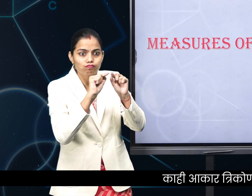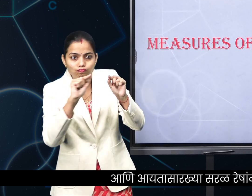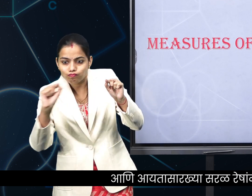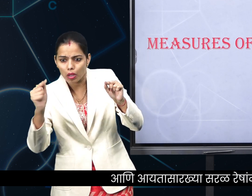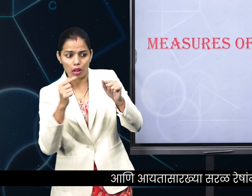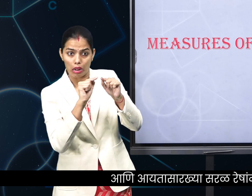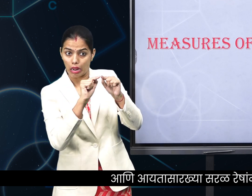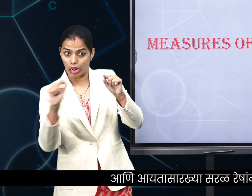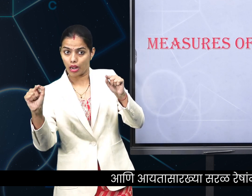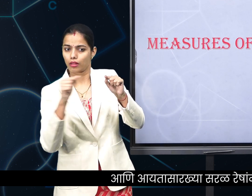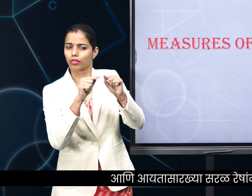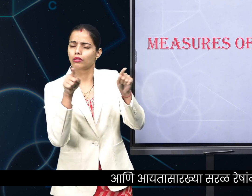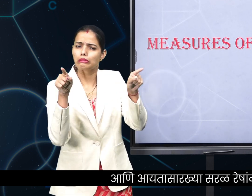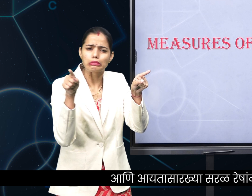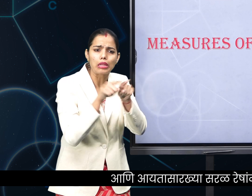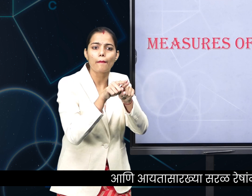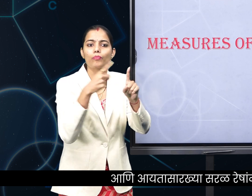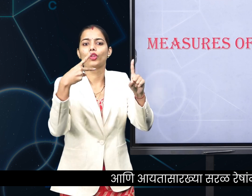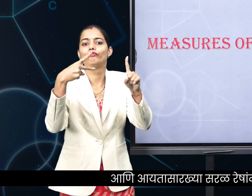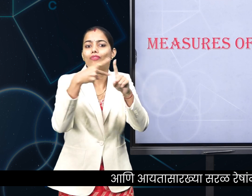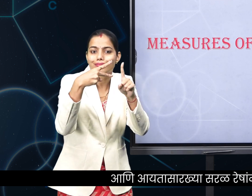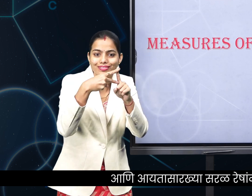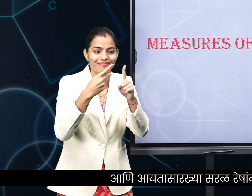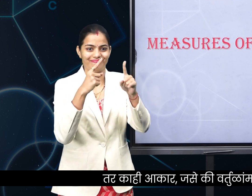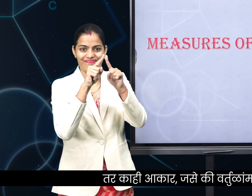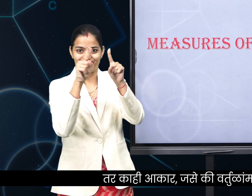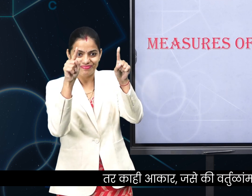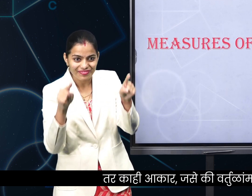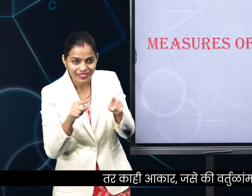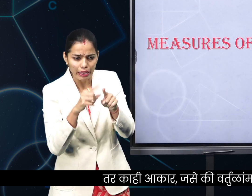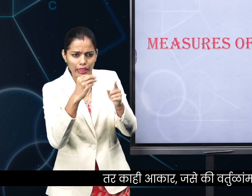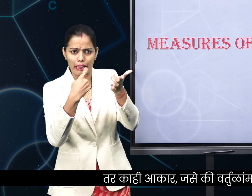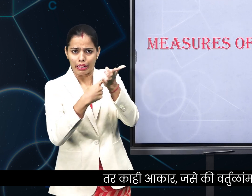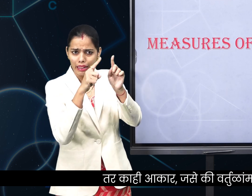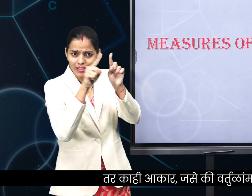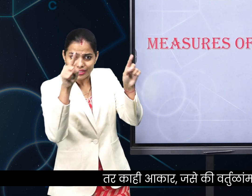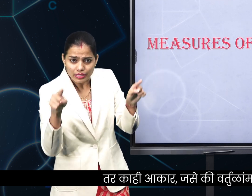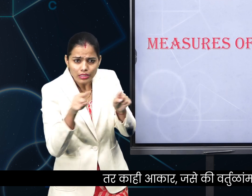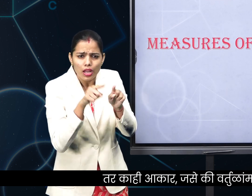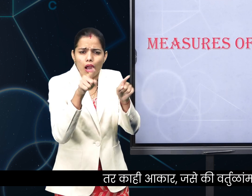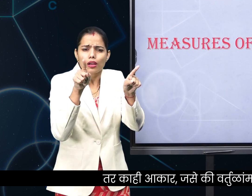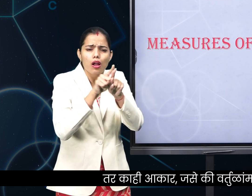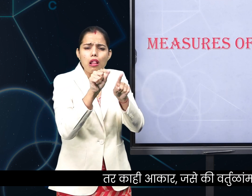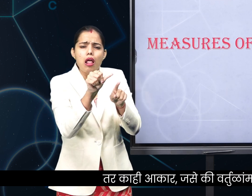आणि आयतासारख्या सरळ रेषांनी बनलेले असतात, तर काही आकार जसे की वर्तुळांमध्ये वक्र रेषा